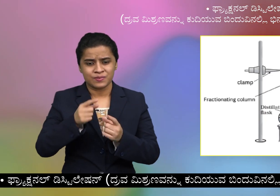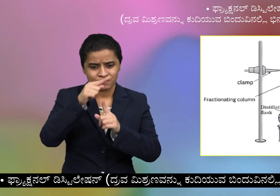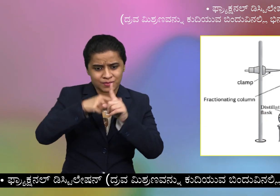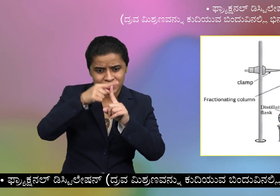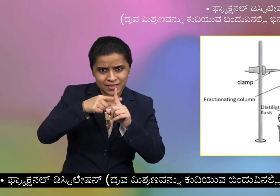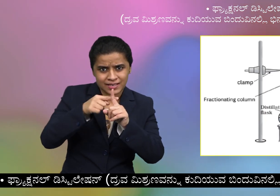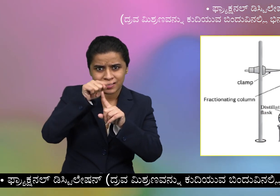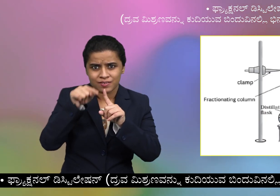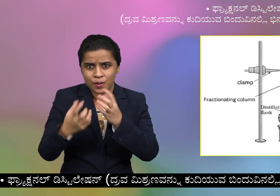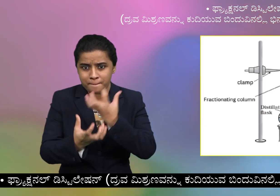ಭಿನ್ನರಾಶಿಗಳಾಗಿ ಬೇರ್ಪಡಿಸುವುದು.